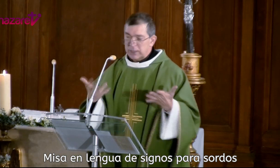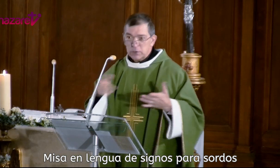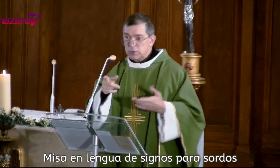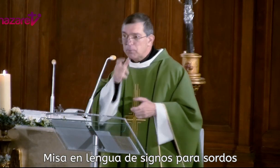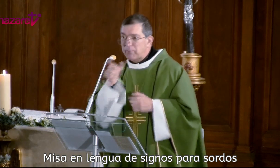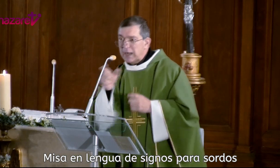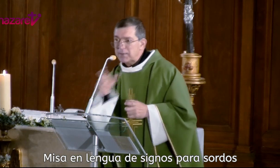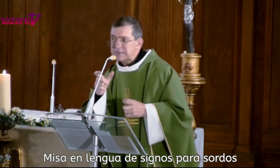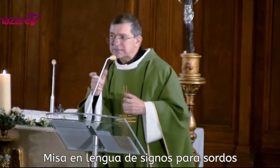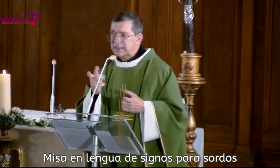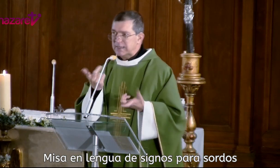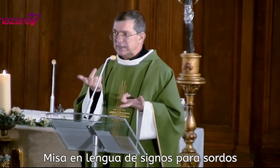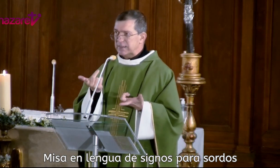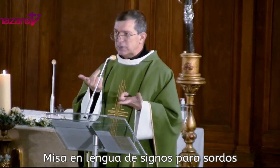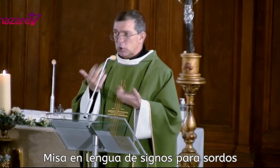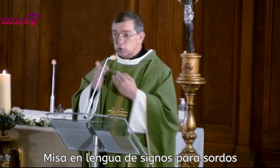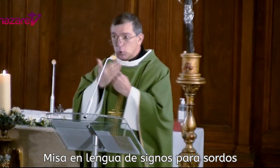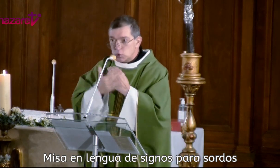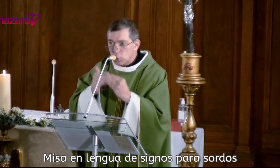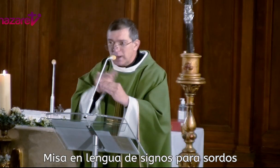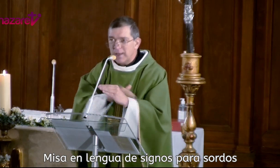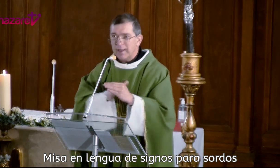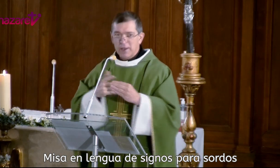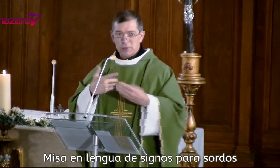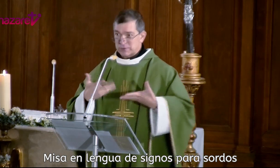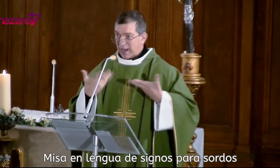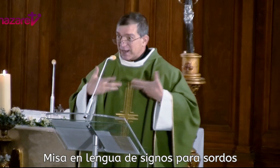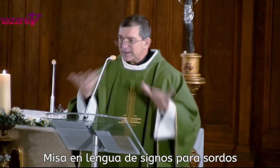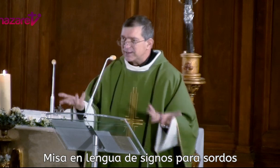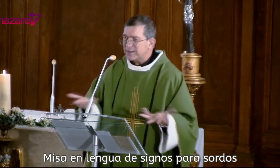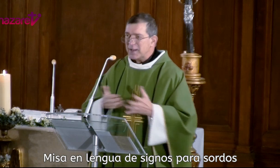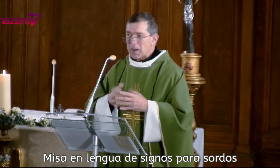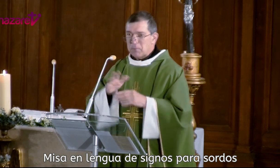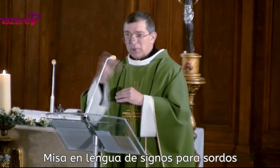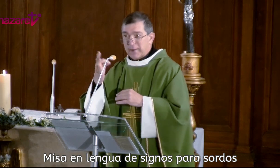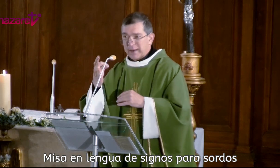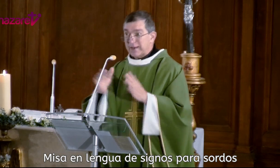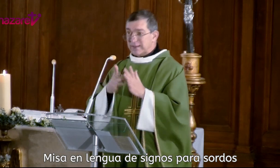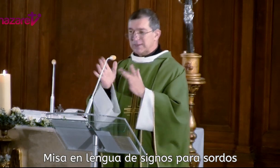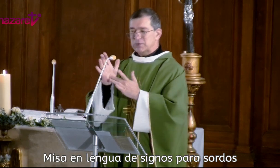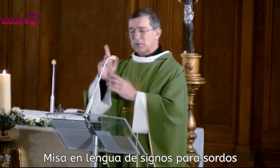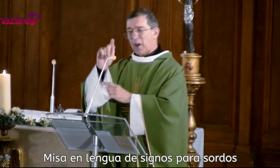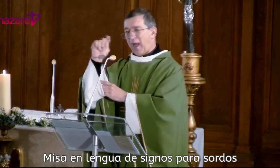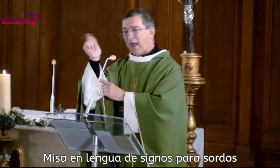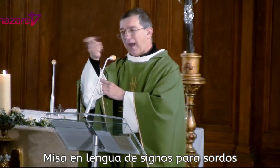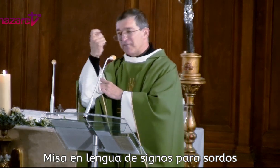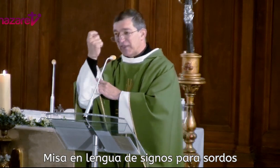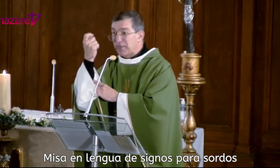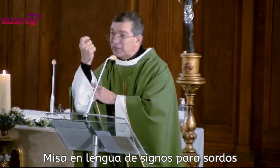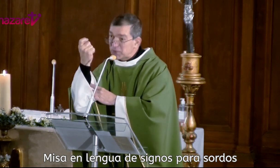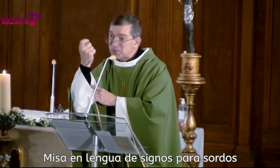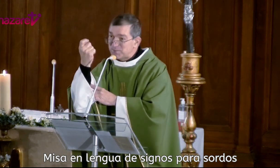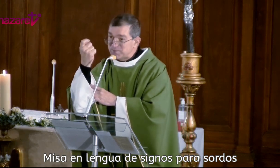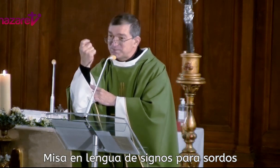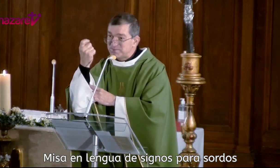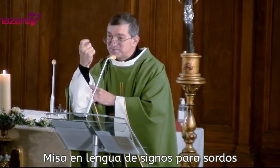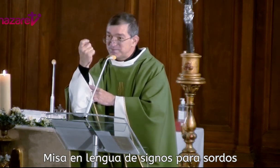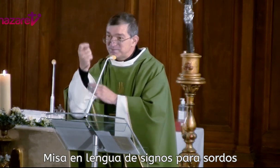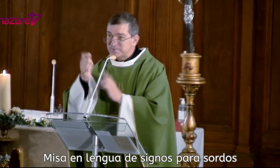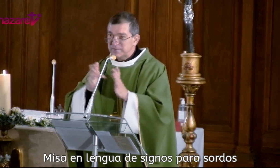son palabras que nos consuela, nos alegra, porque Cristo ha decidido.